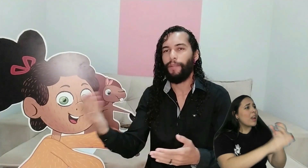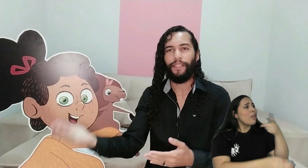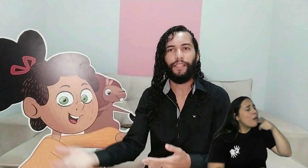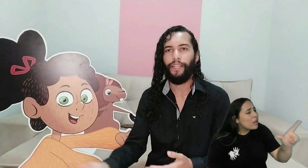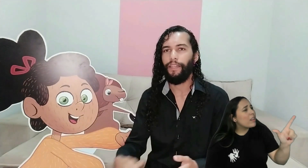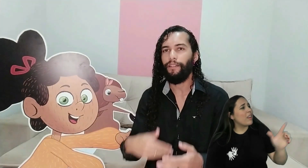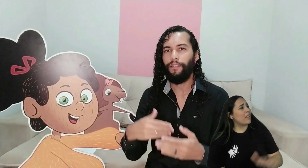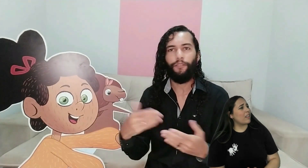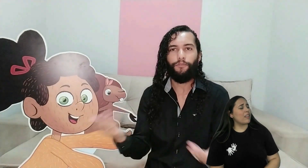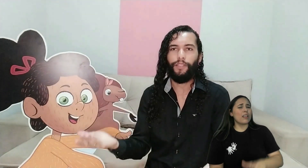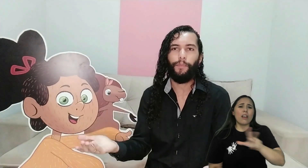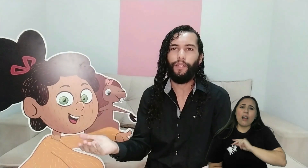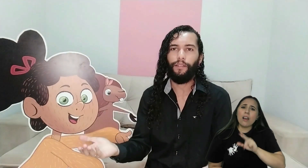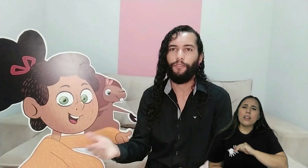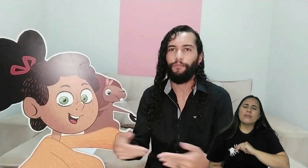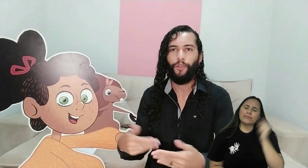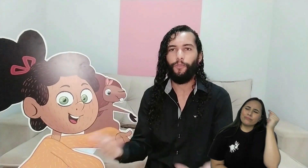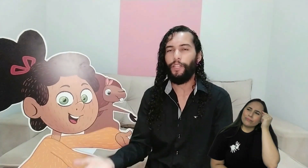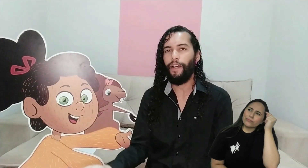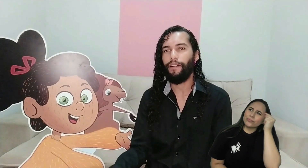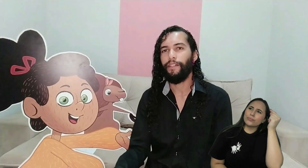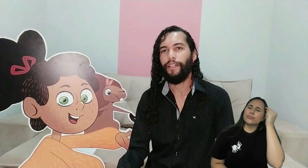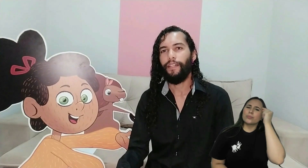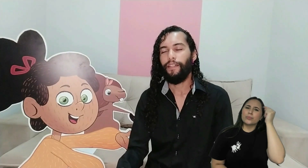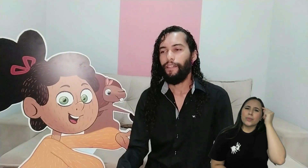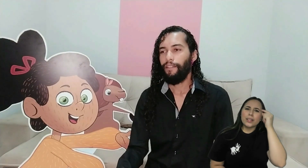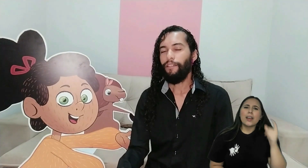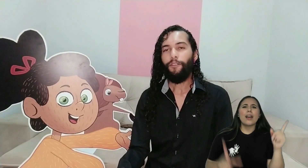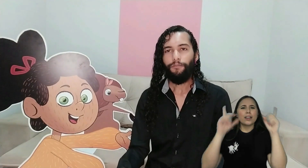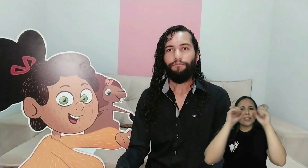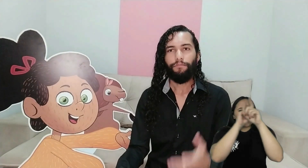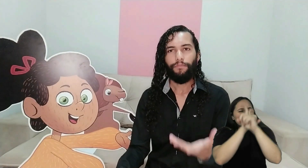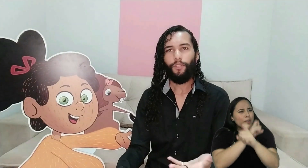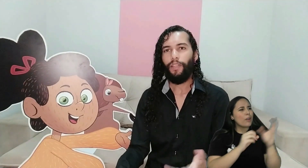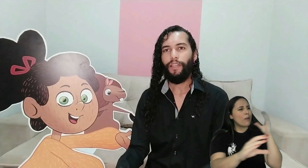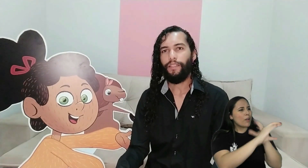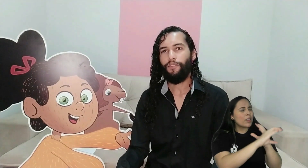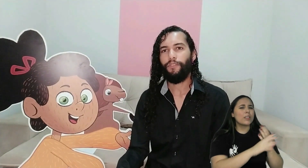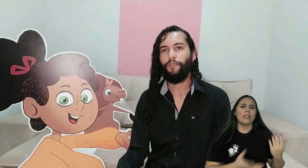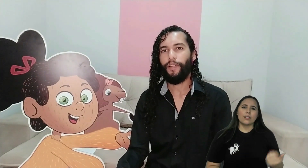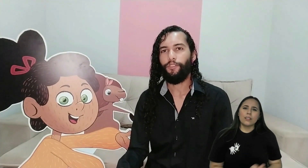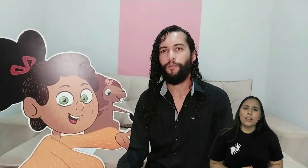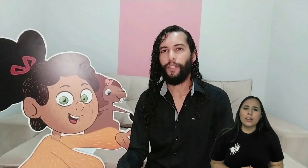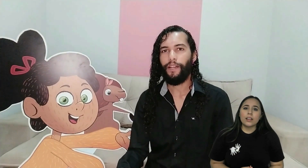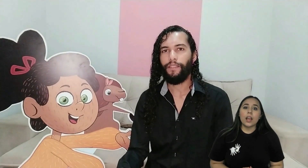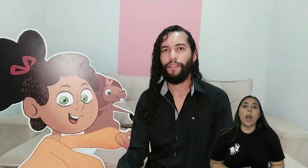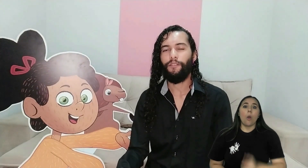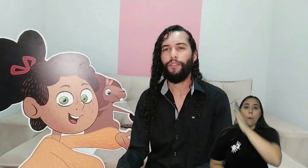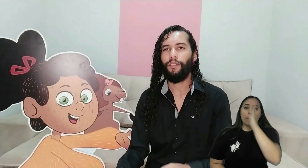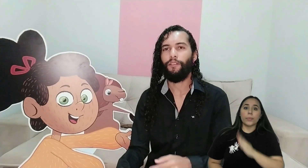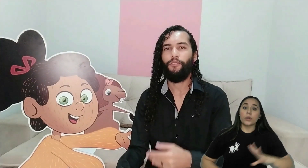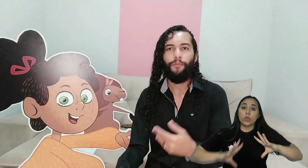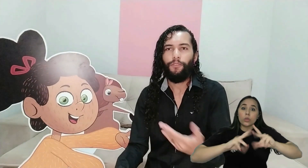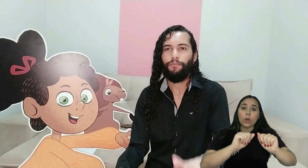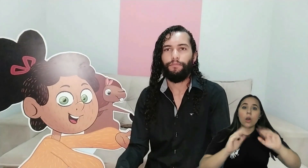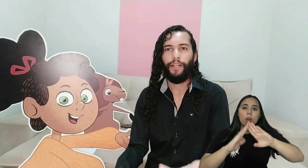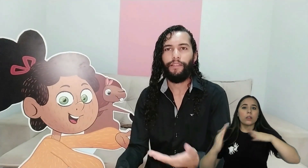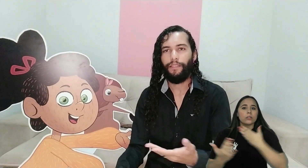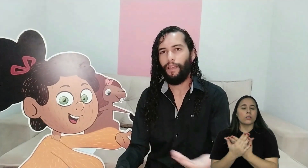pessoa brasileira que eu não sabia me comunicar. Eu notei essa dificuldade de comunicação e como